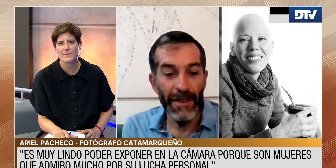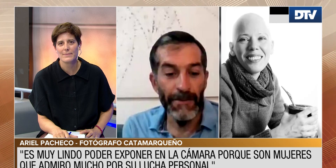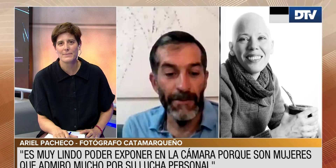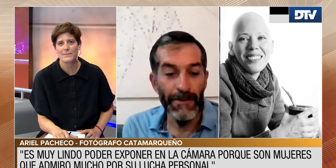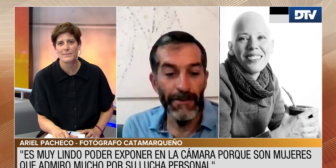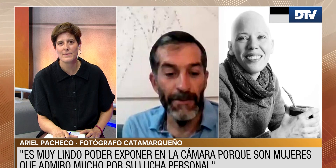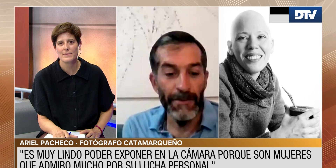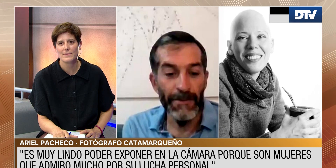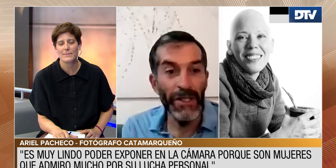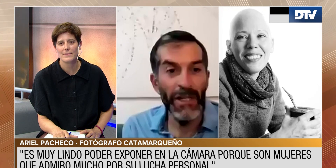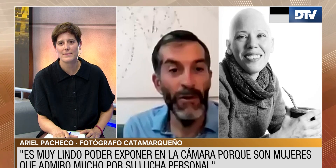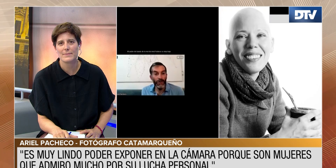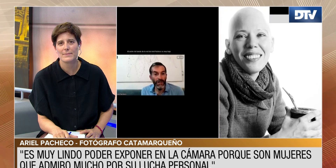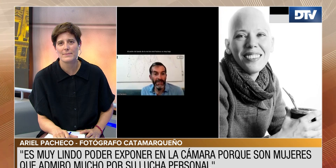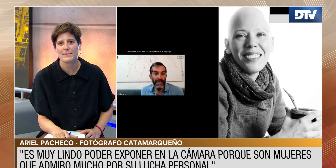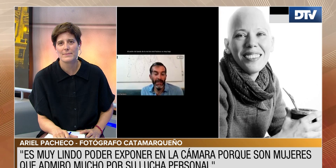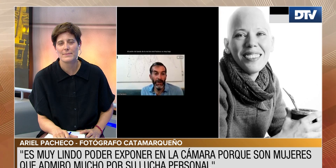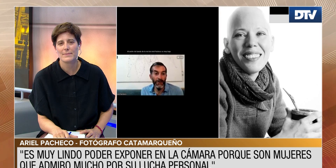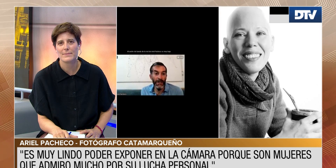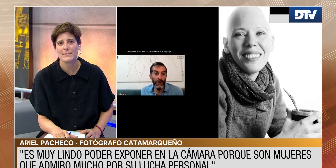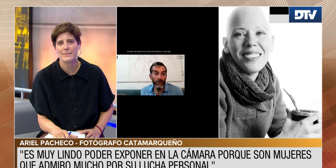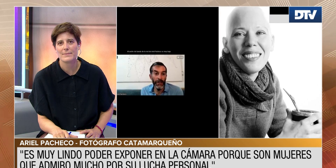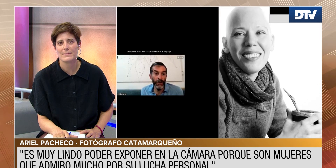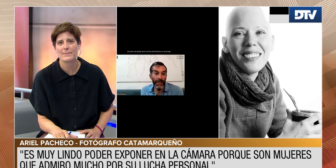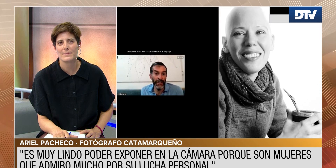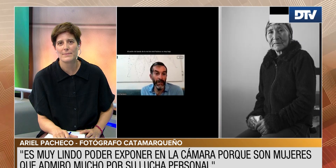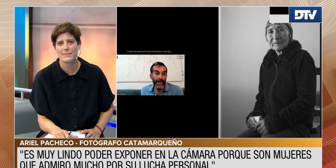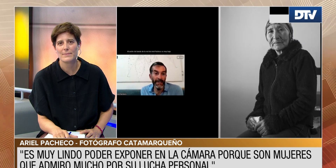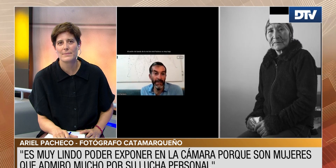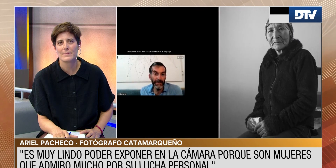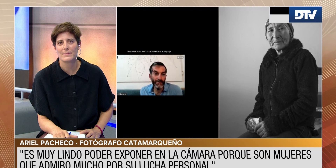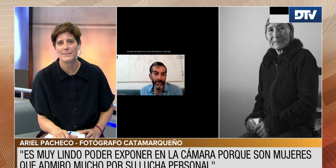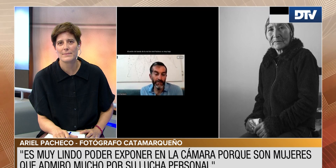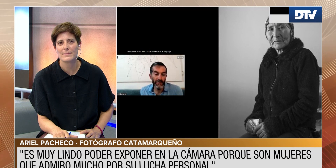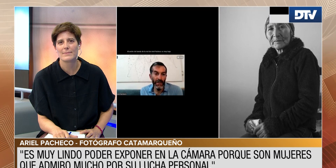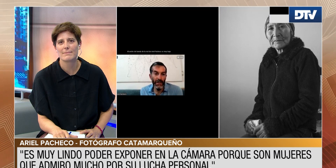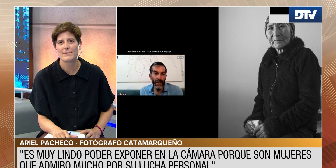La mayoría de las fotos la hice trabajando en el diario local, Diario Lancasti.